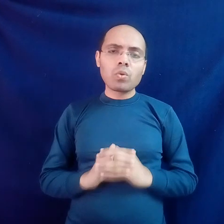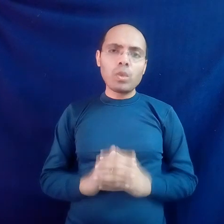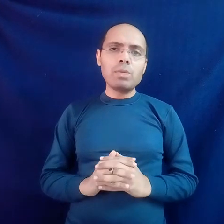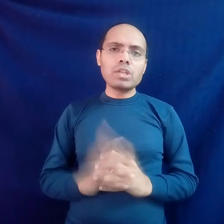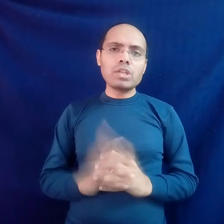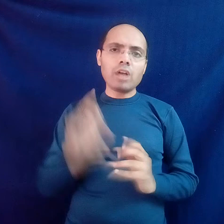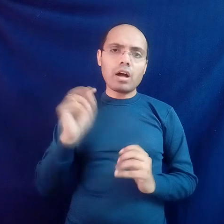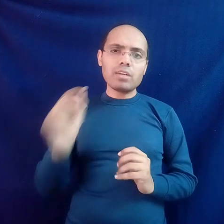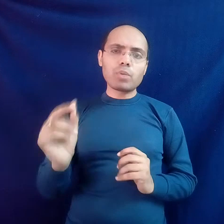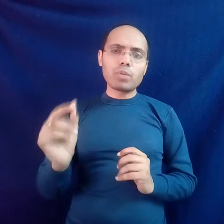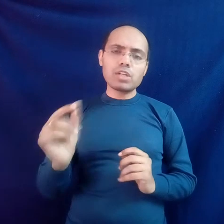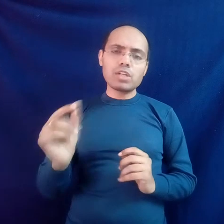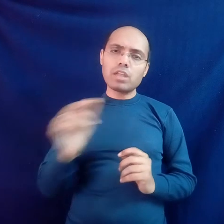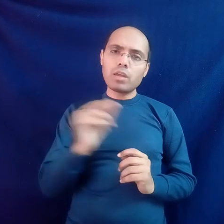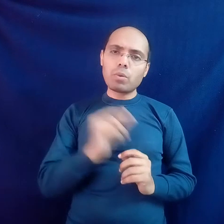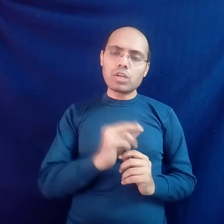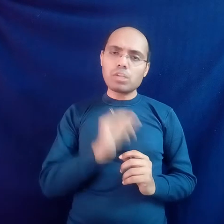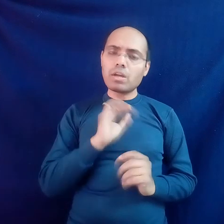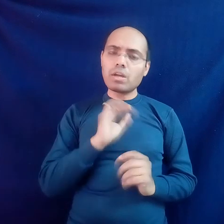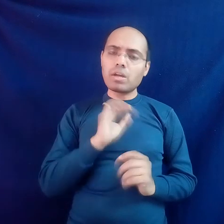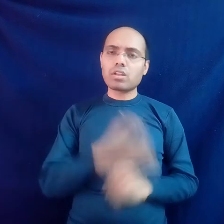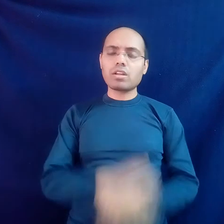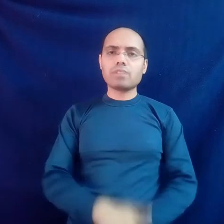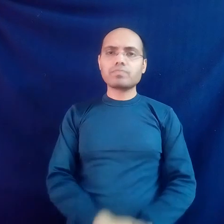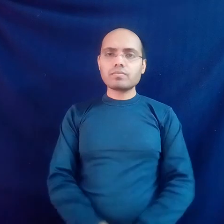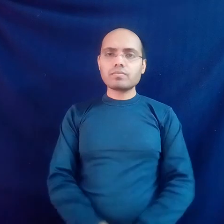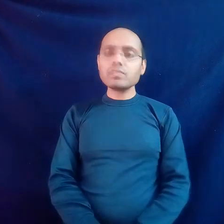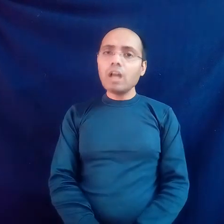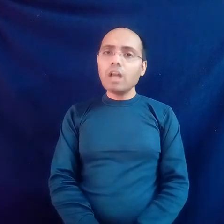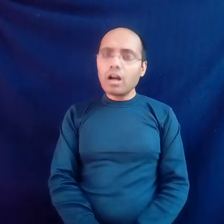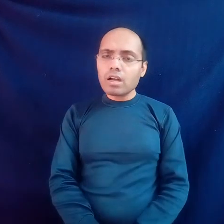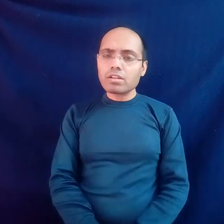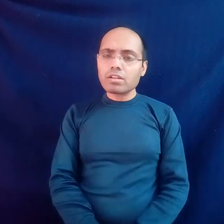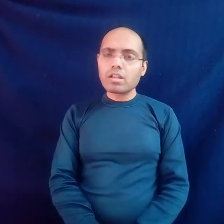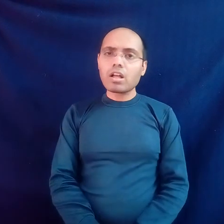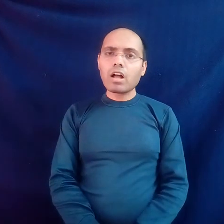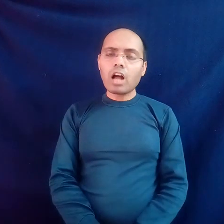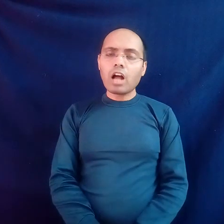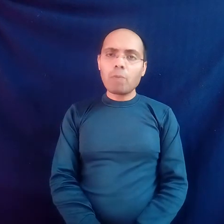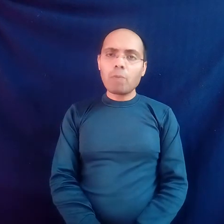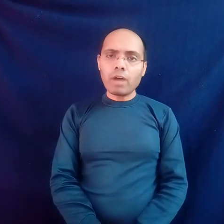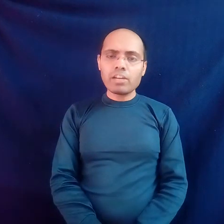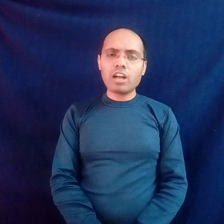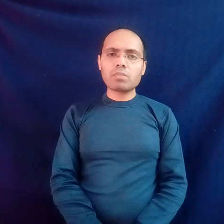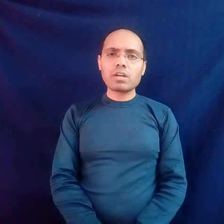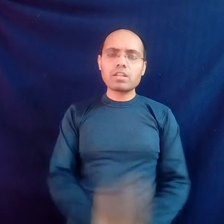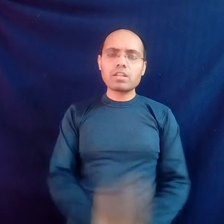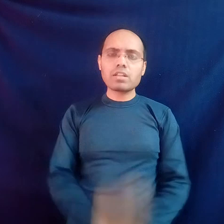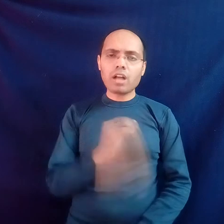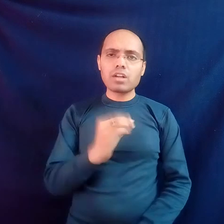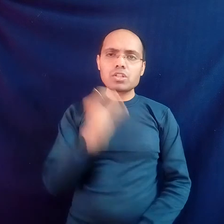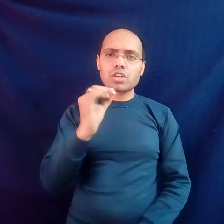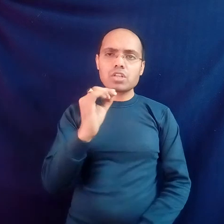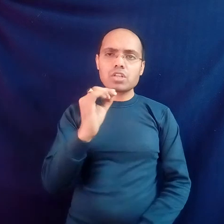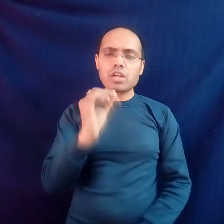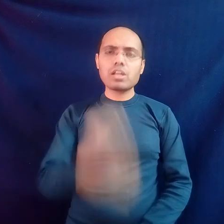कोई भी चीज हायर पोटेंशियल से लोअर पोटेंशियल पे आ सकती है। अगर हमारे आत्मा की ताकत शक्तिशाली